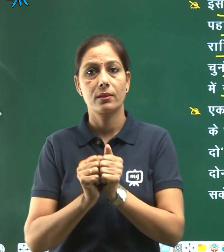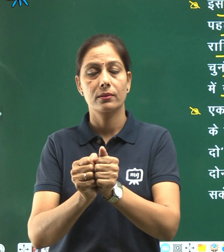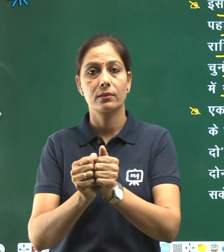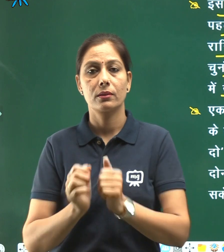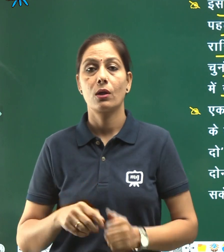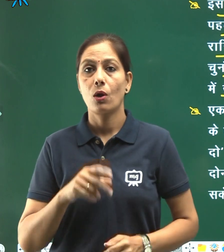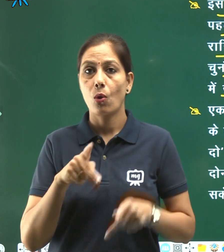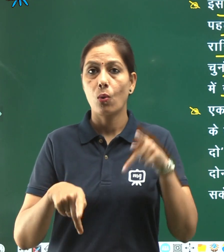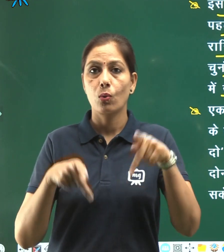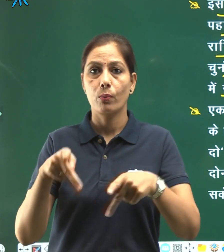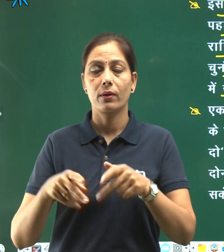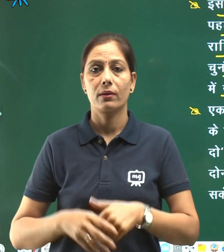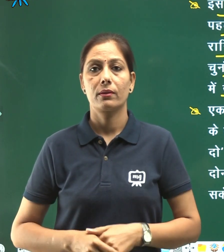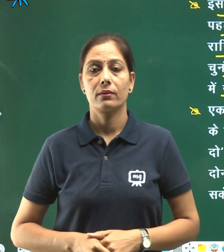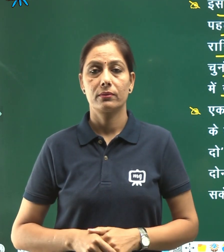लोगों में